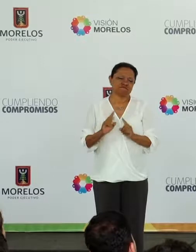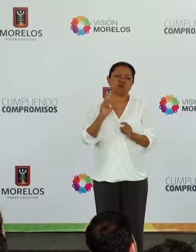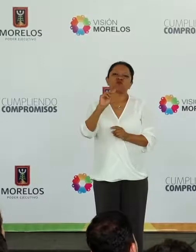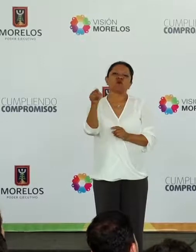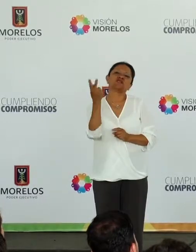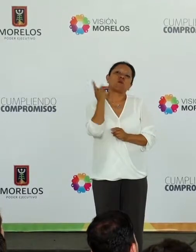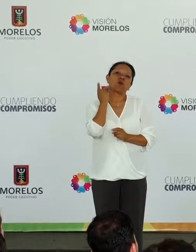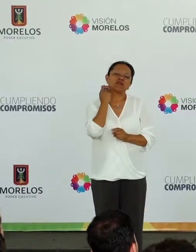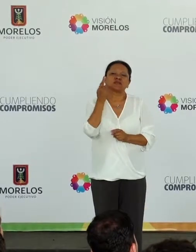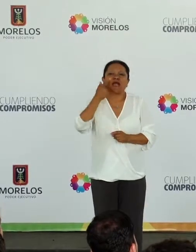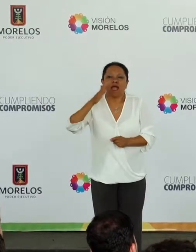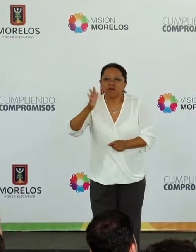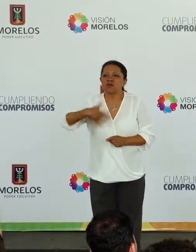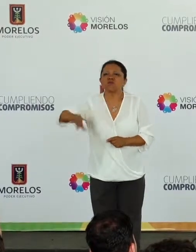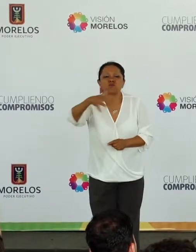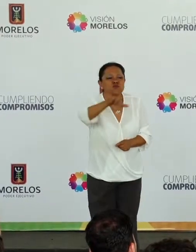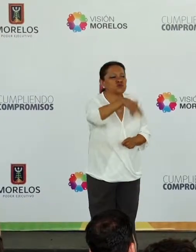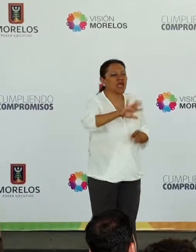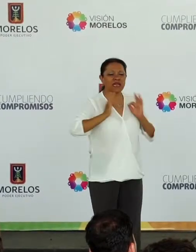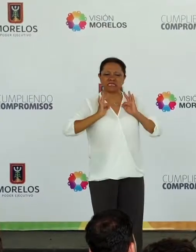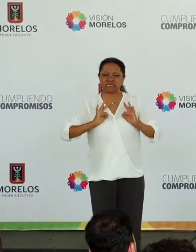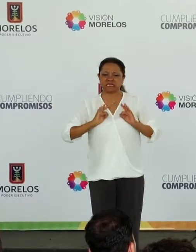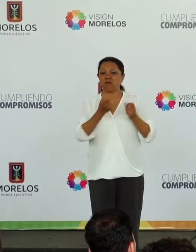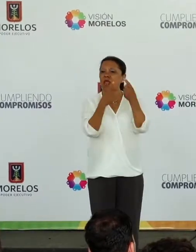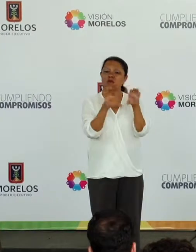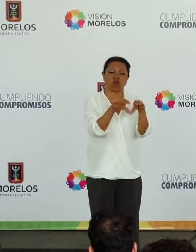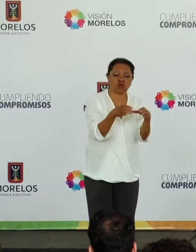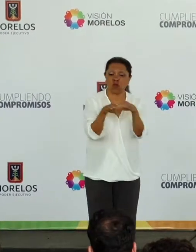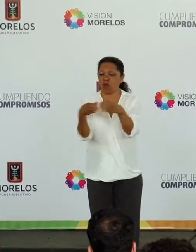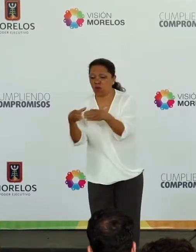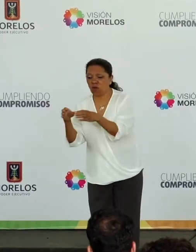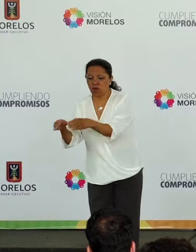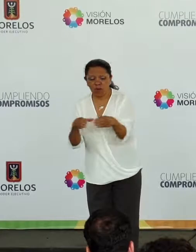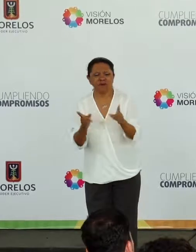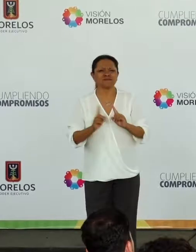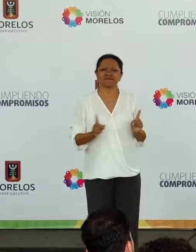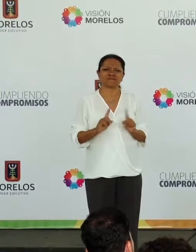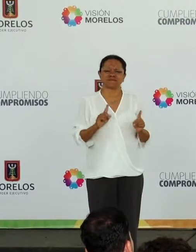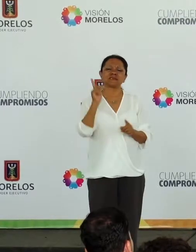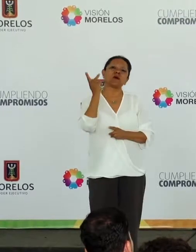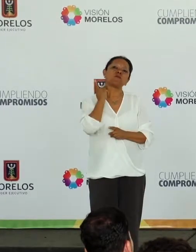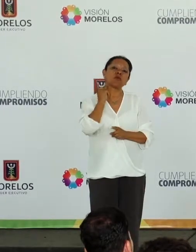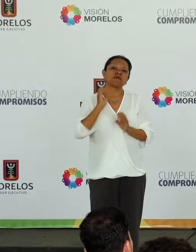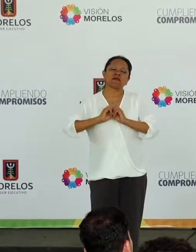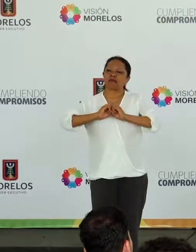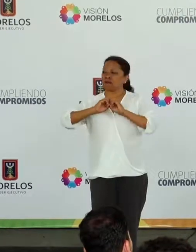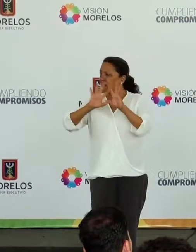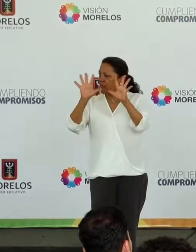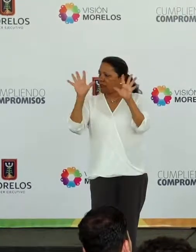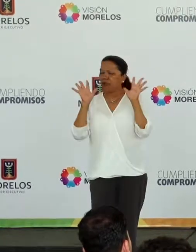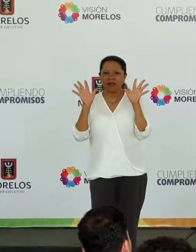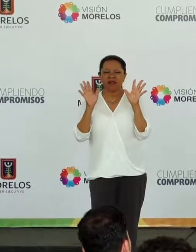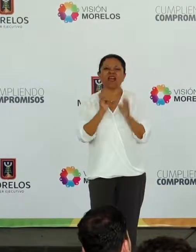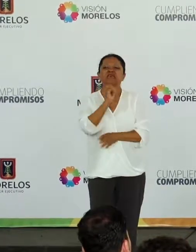de buscar satisfacer a ciertos sectores, sino es una política muy clara